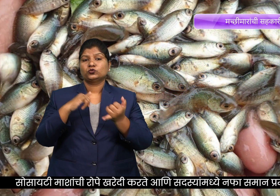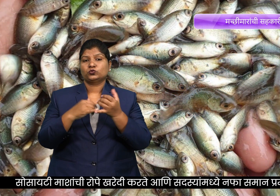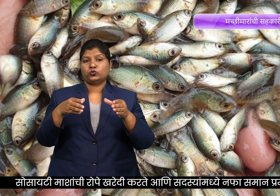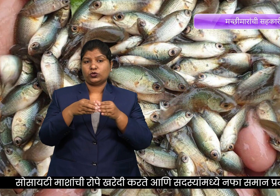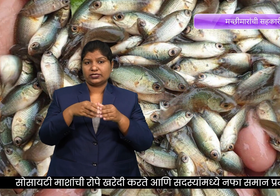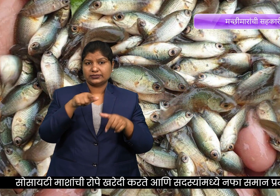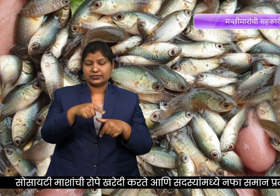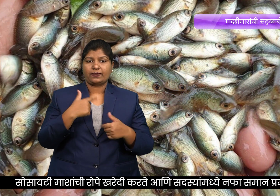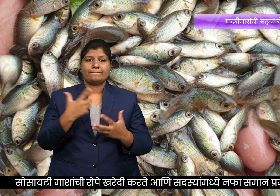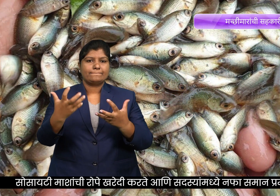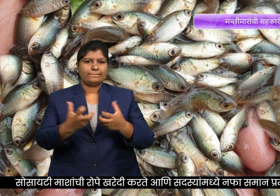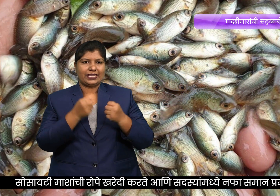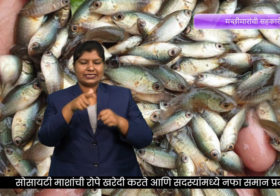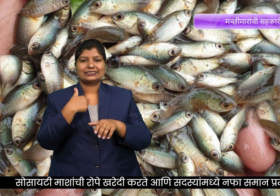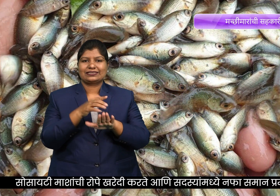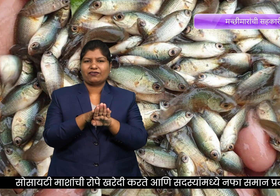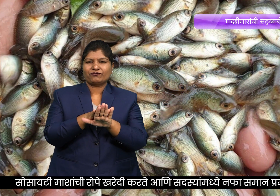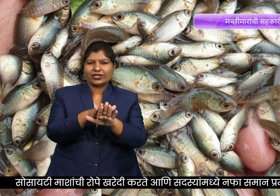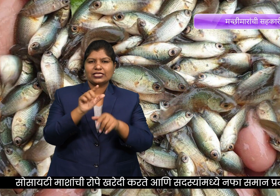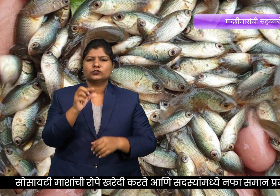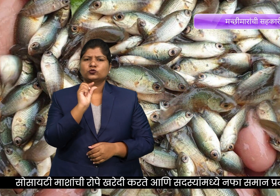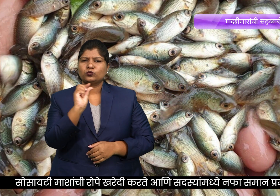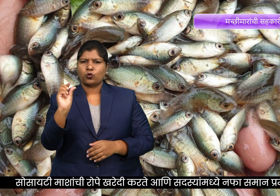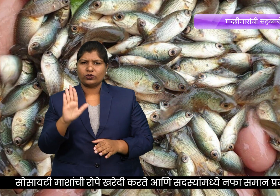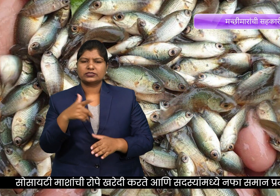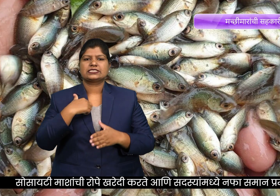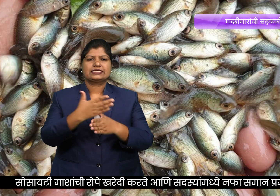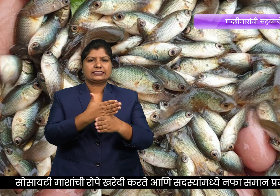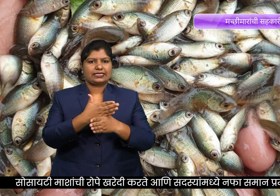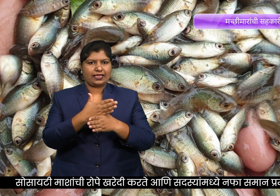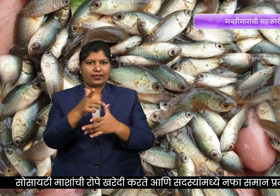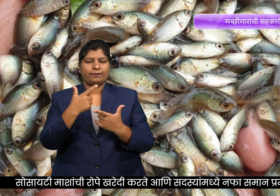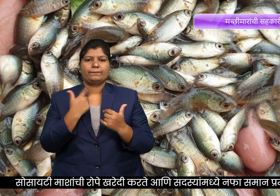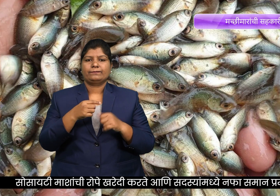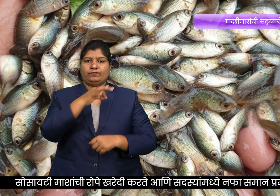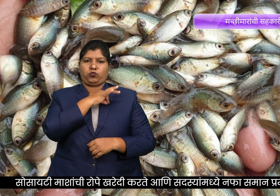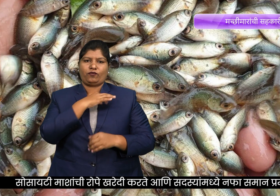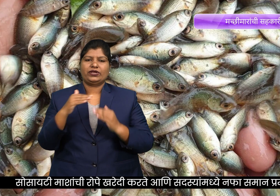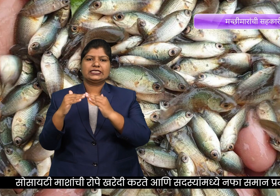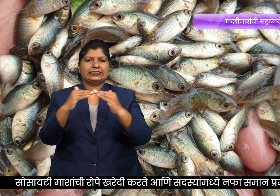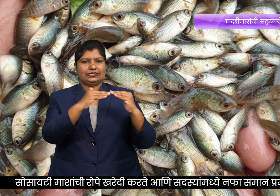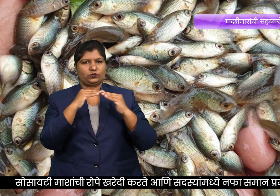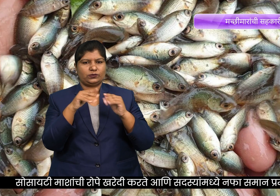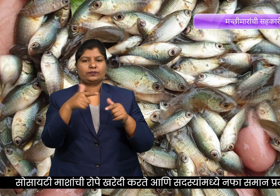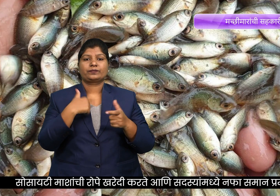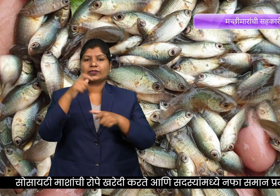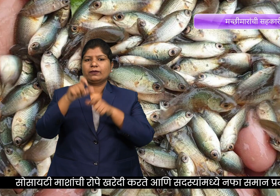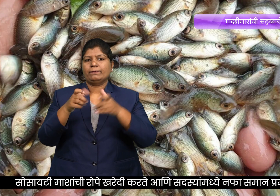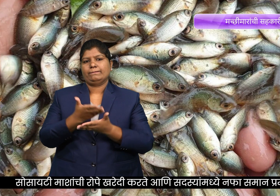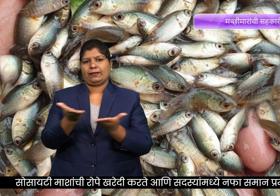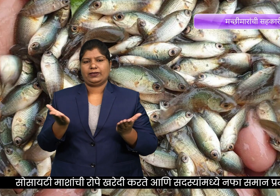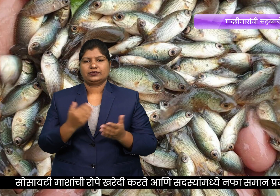सोसायटी माशांची रोपे खरेदी करते आणि सदस्यांमध्ये नफा समान प्रमाणात वाटून घेते.